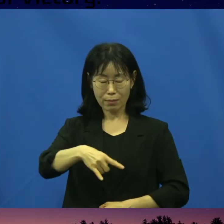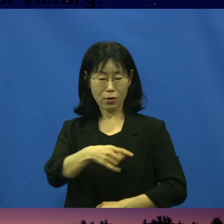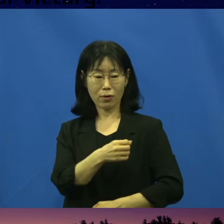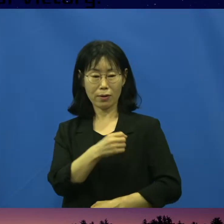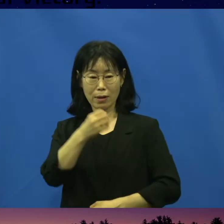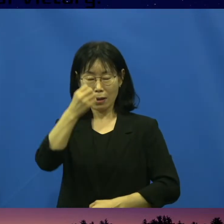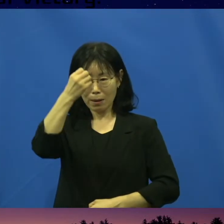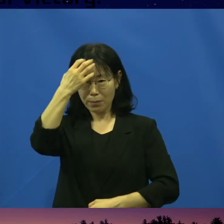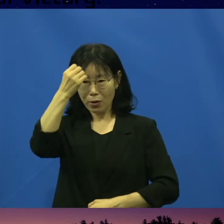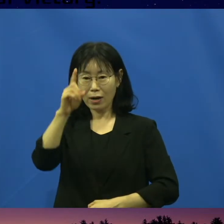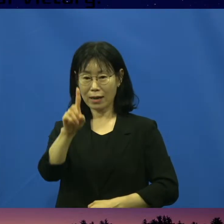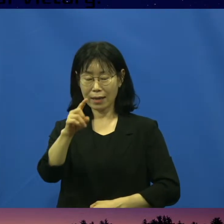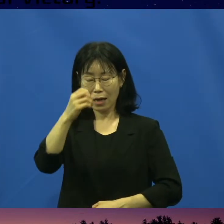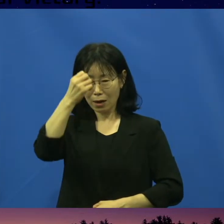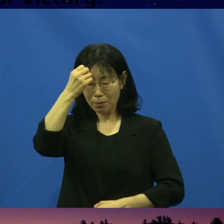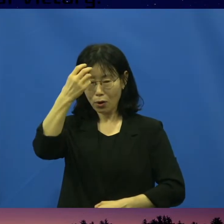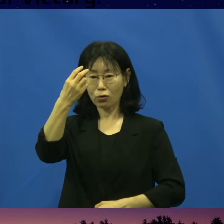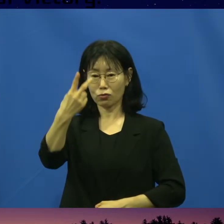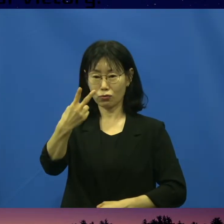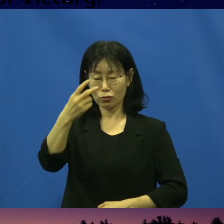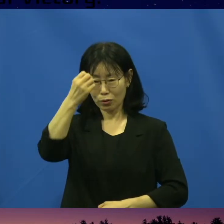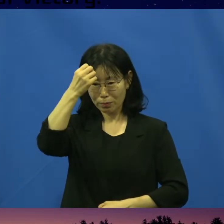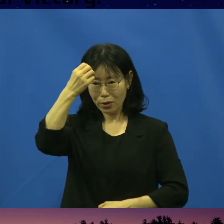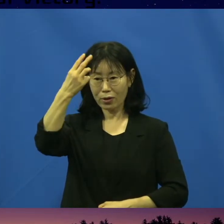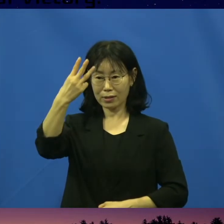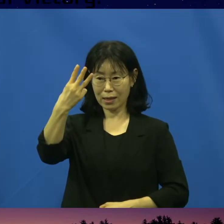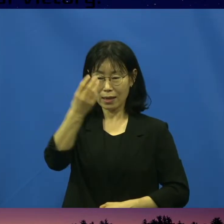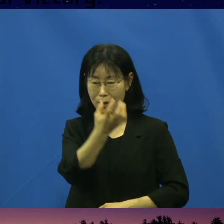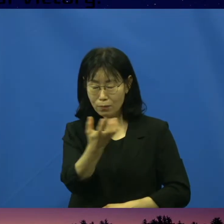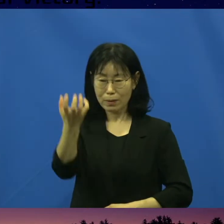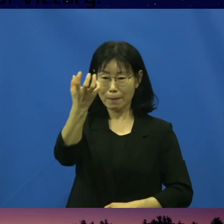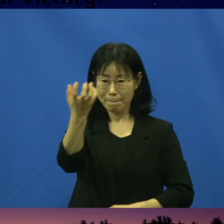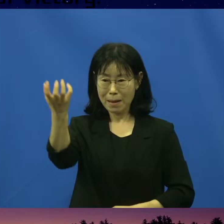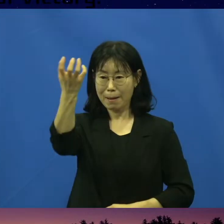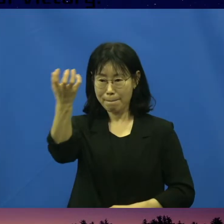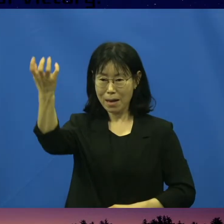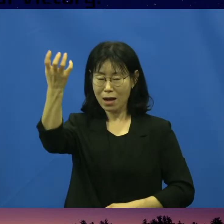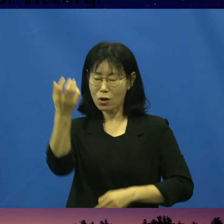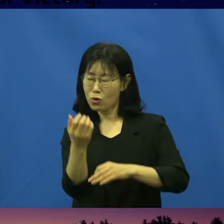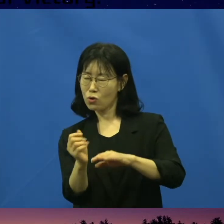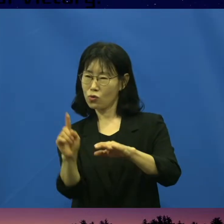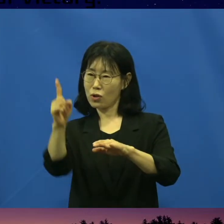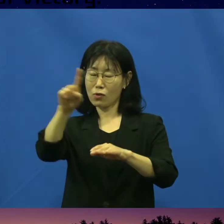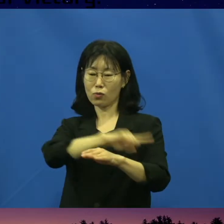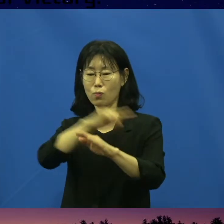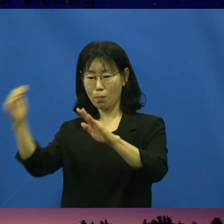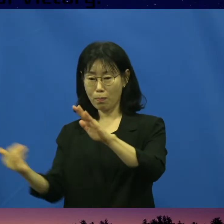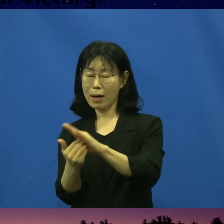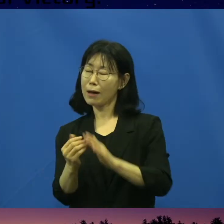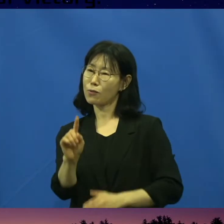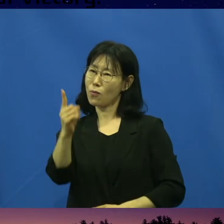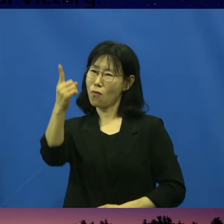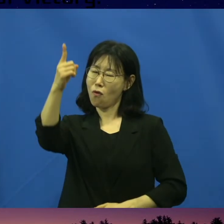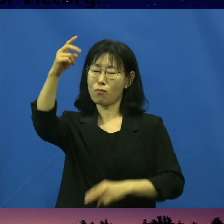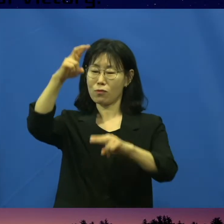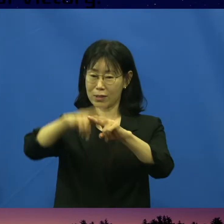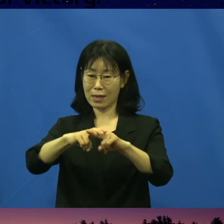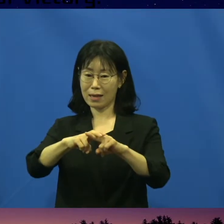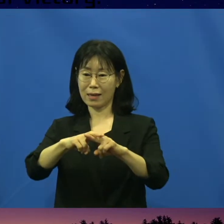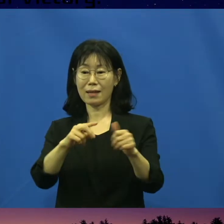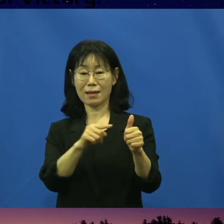그죠? 이 최고의 자리에 올라간 거예요. 예, 최고의 위치에 올라간 거예요. 그러면 어때요? 권세와 영향력이